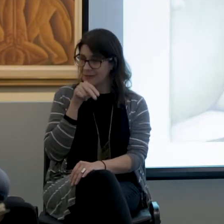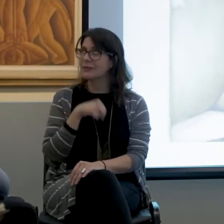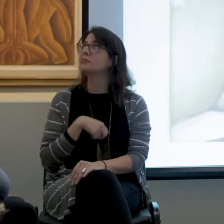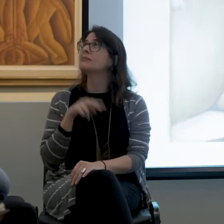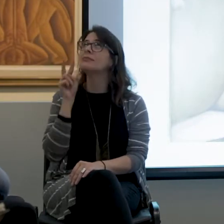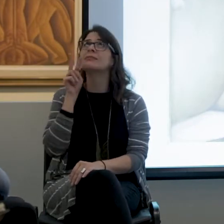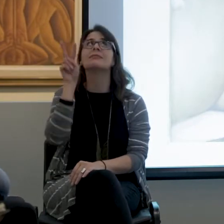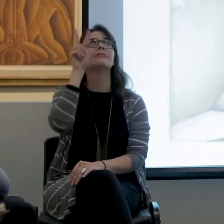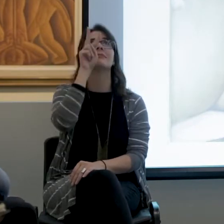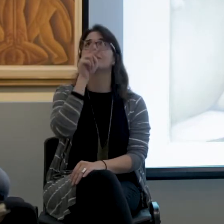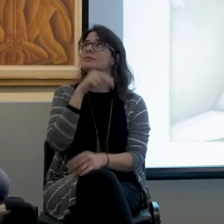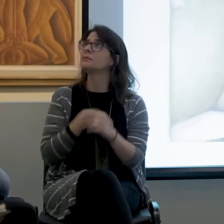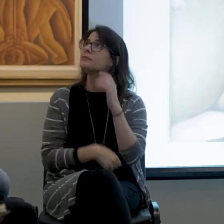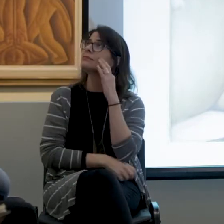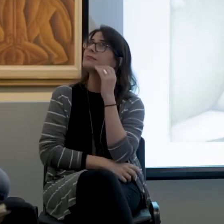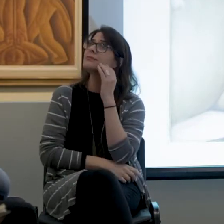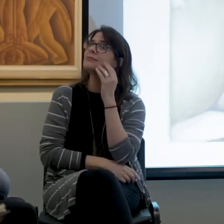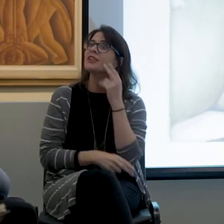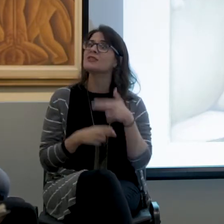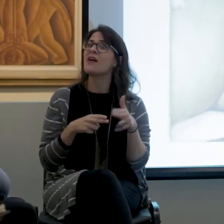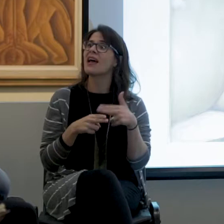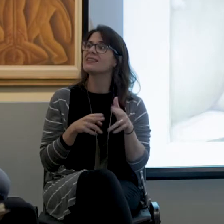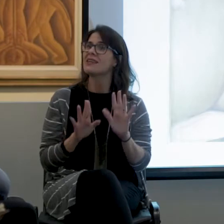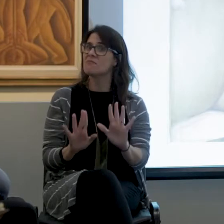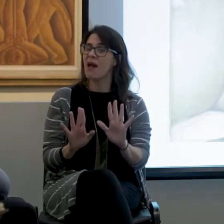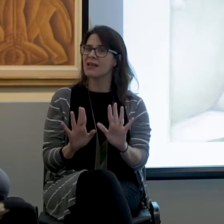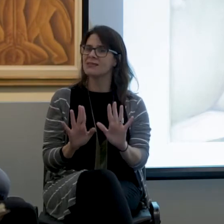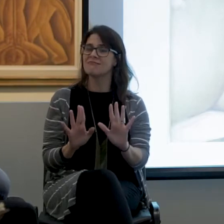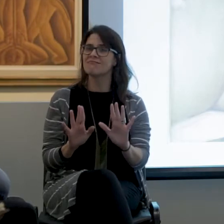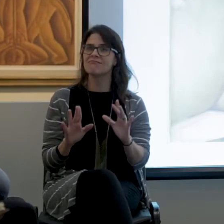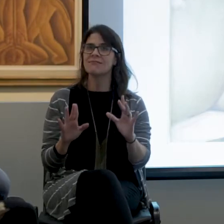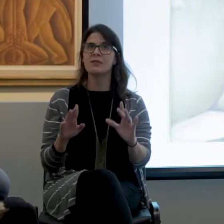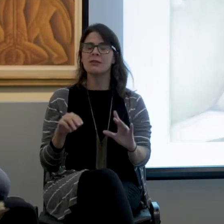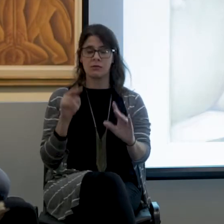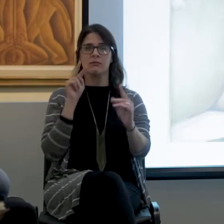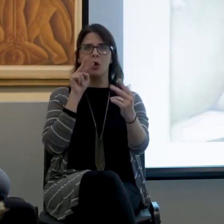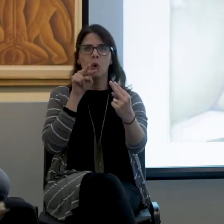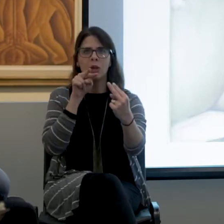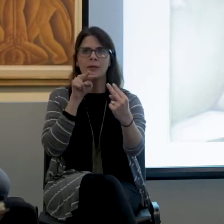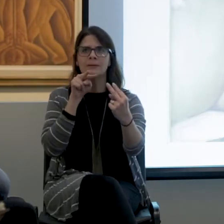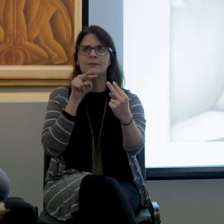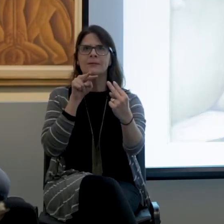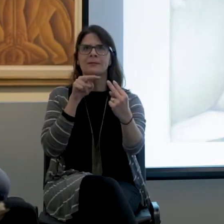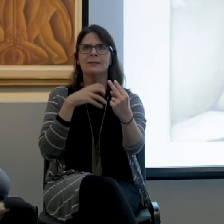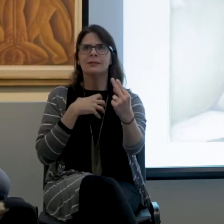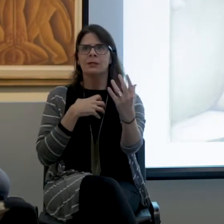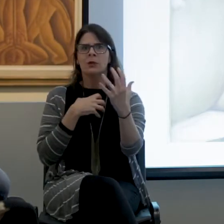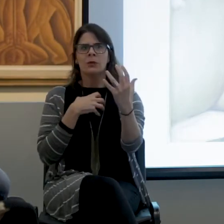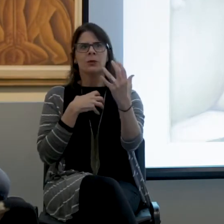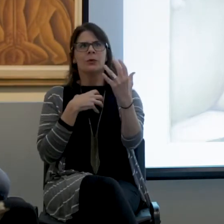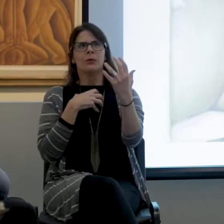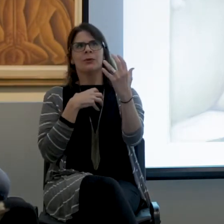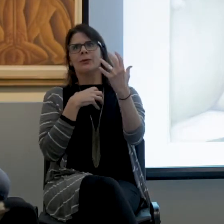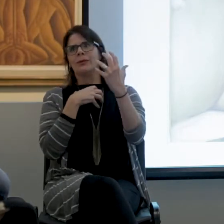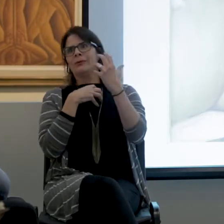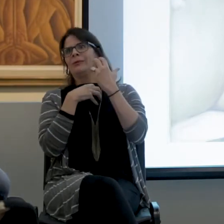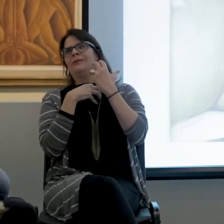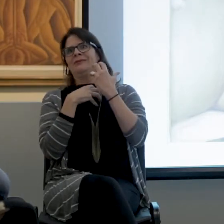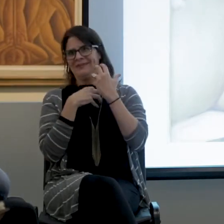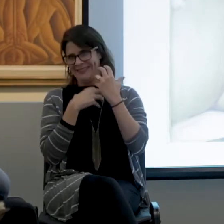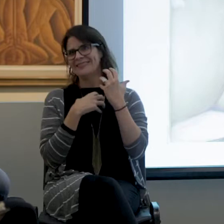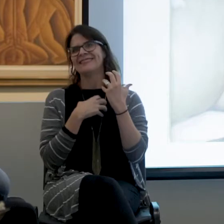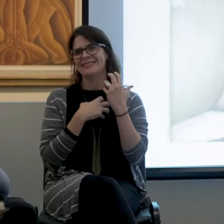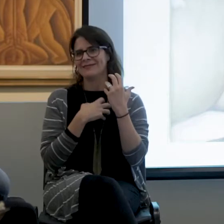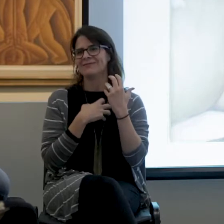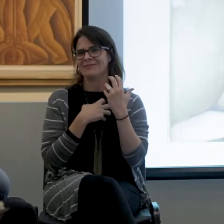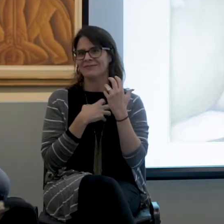cima, mas o quadro nos convida a agir com ele. E aí, desculpem, não